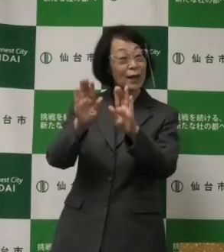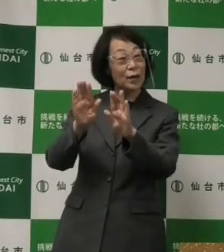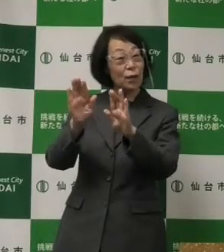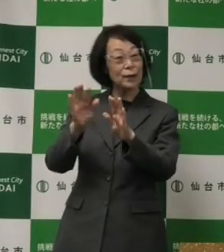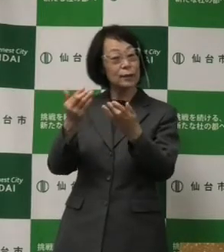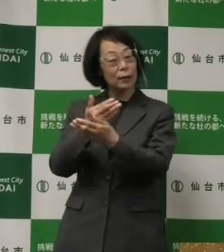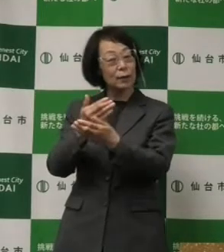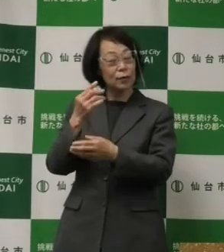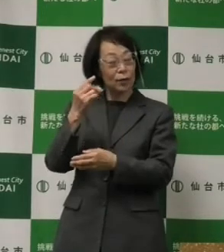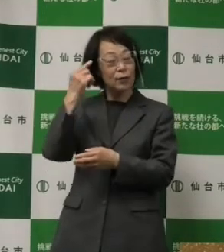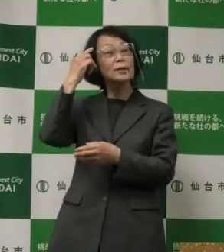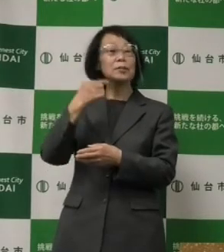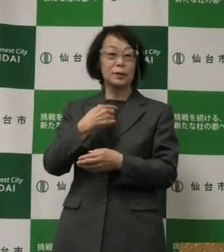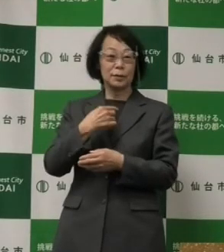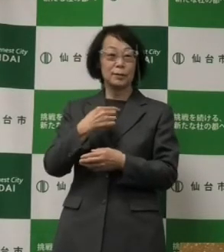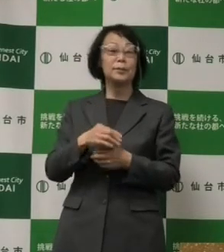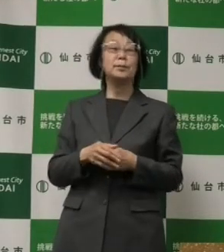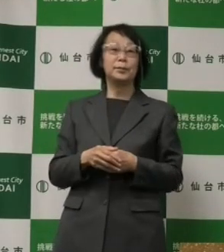ふうには感じます。